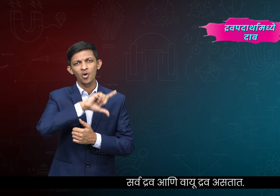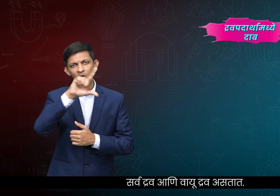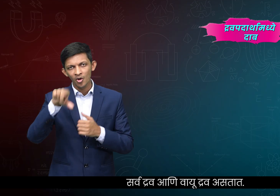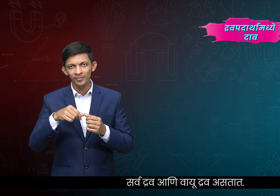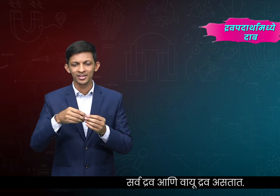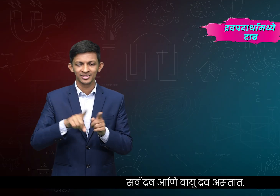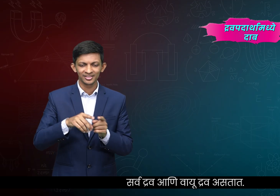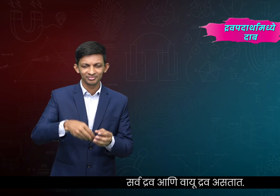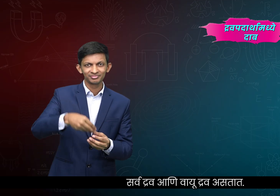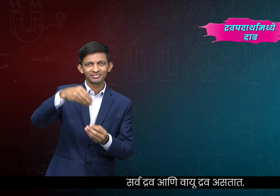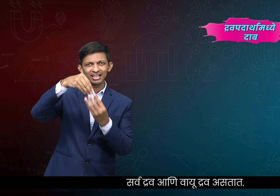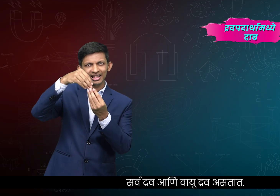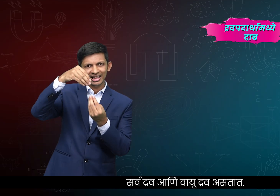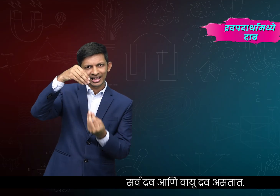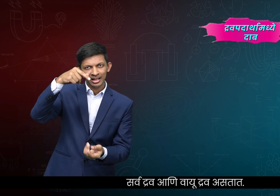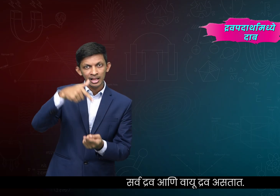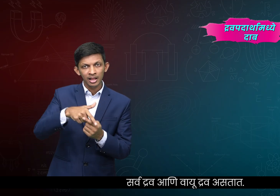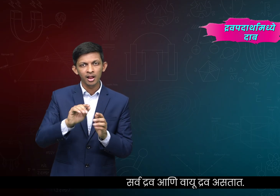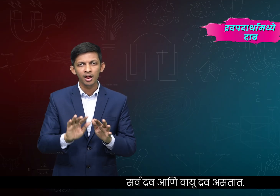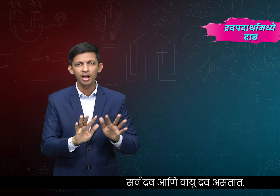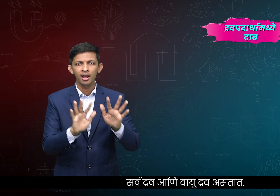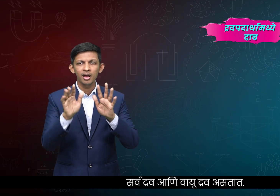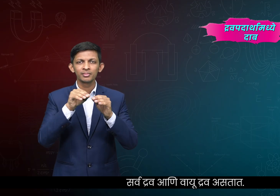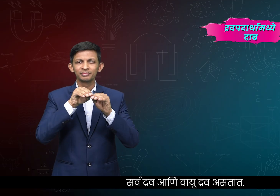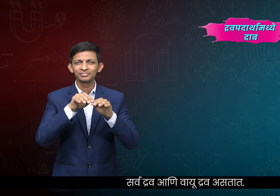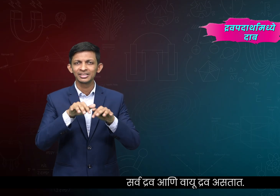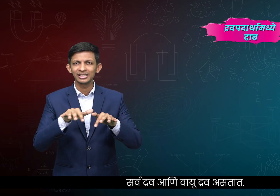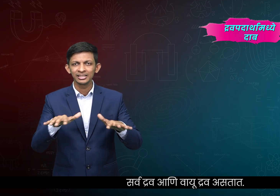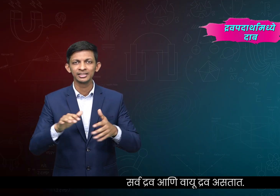सर्व द्रव आणि वायुद्रव असतात.